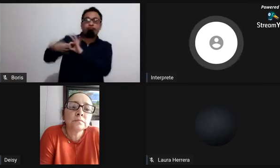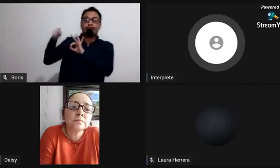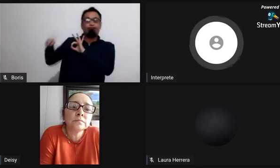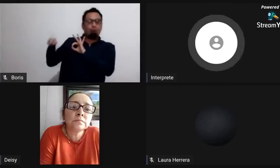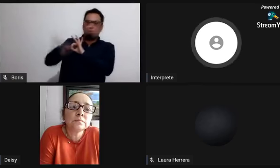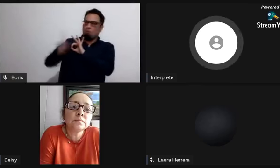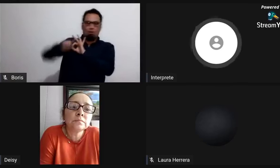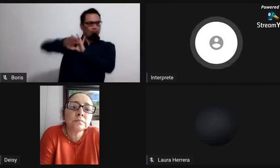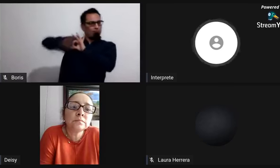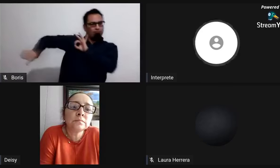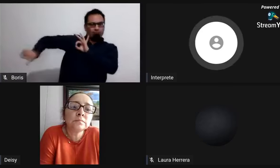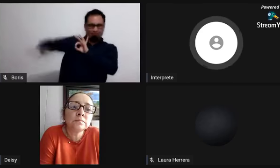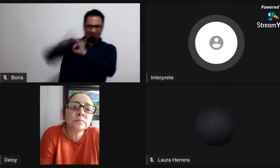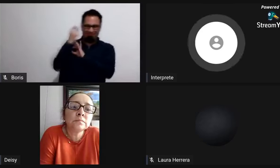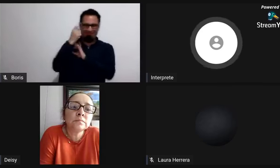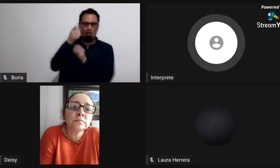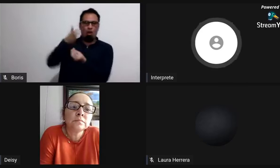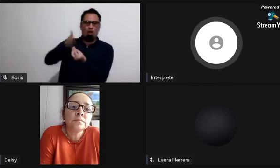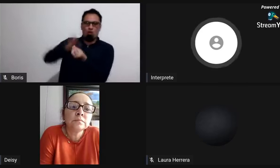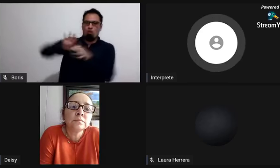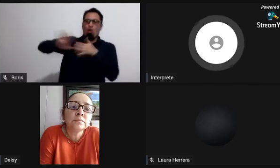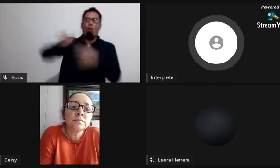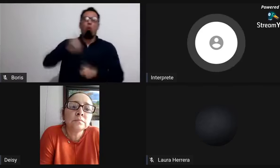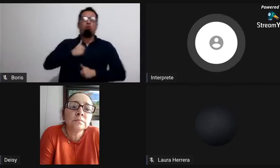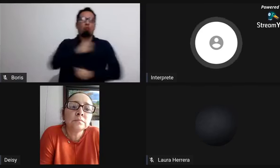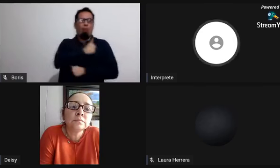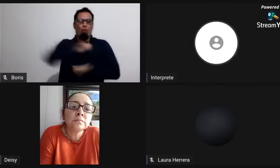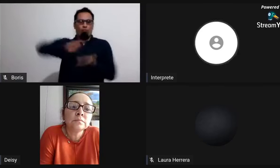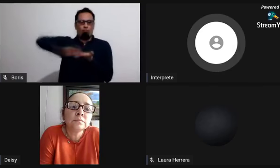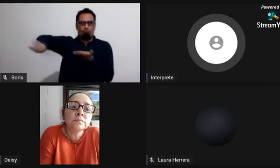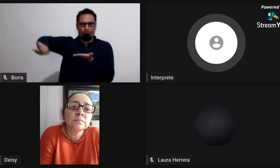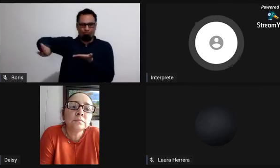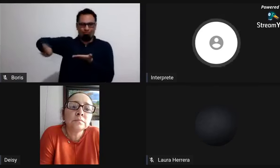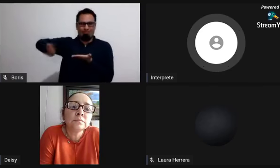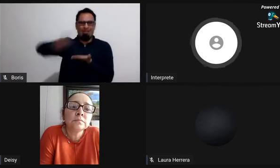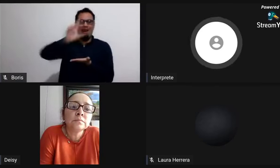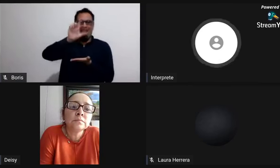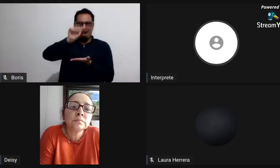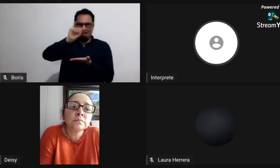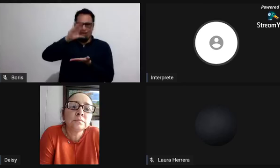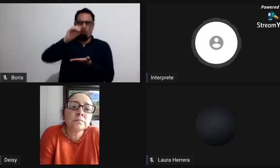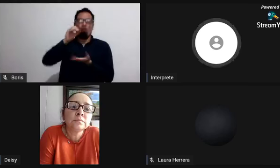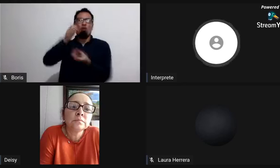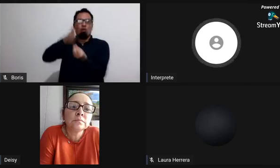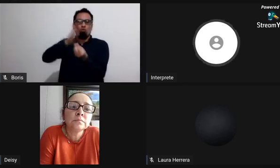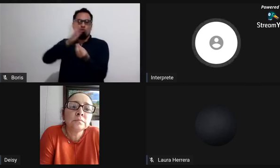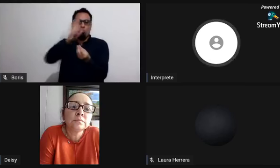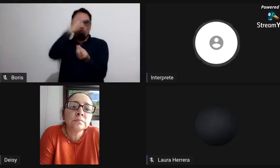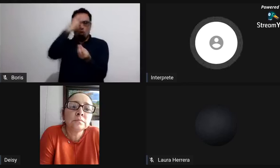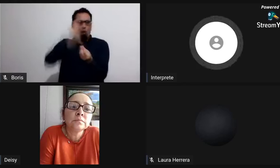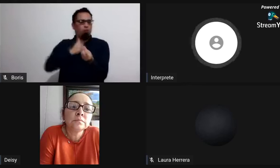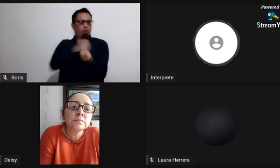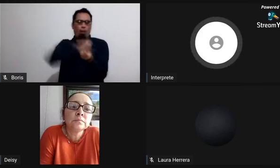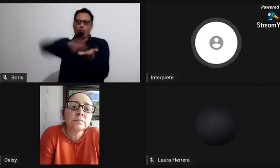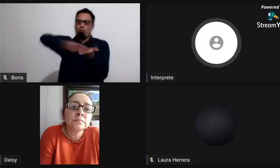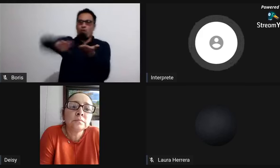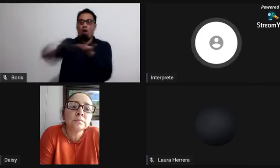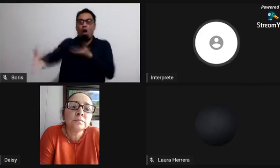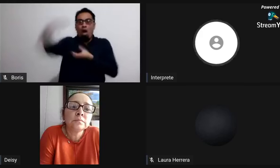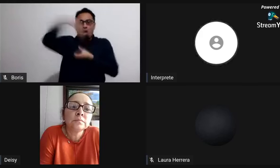la iglesia de ser un aliado importante del gobierno y el gobierno empieza a ser mucho más autónomo al momento de tomar las decisiones. A